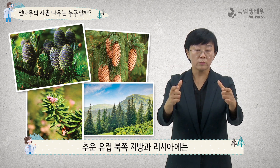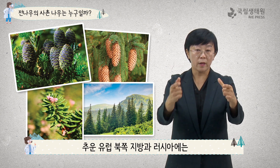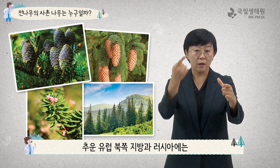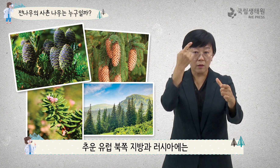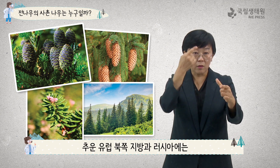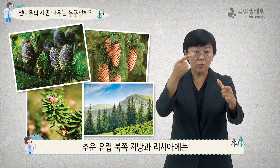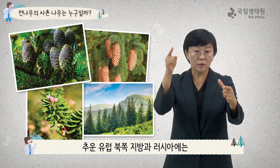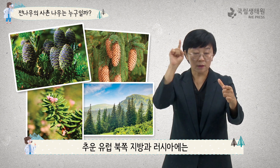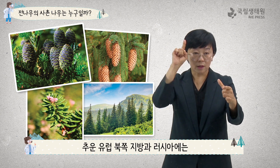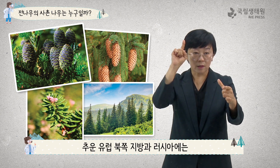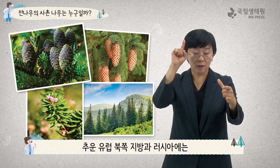러시아에는